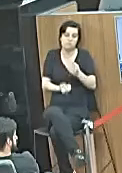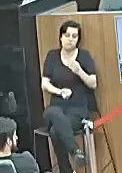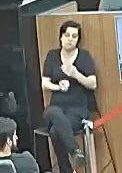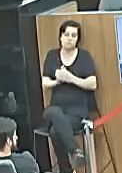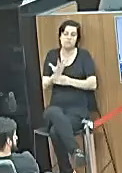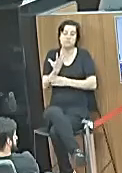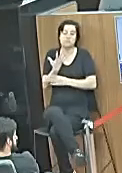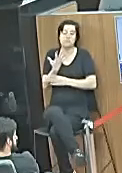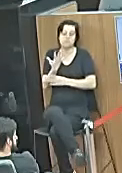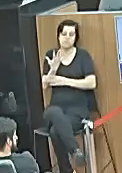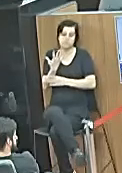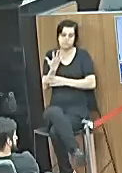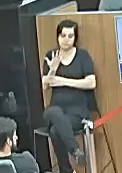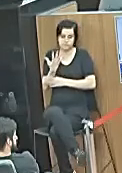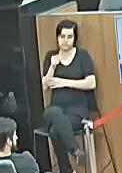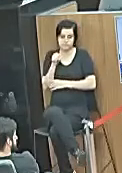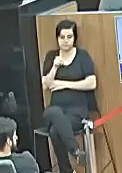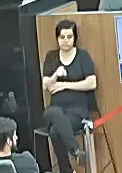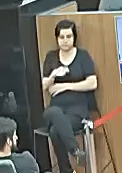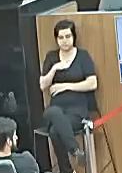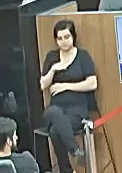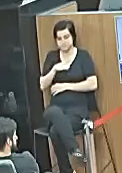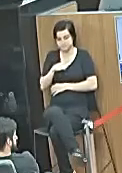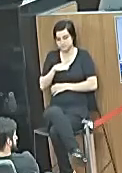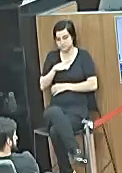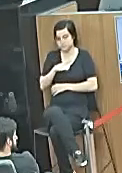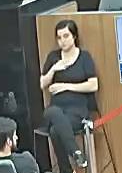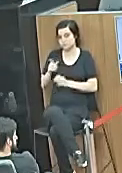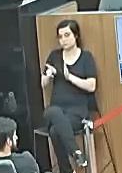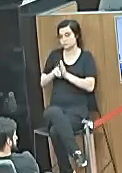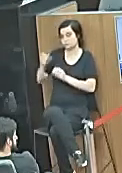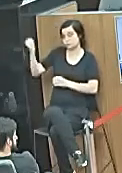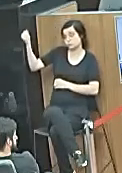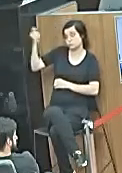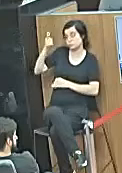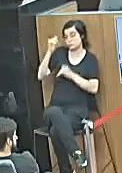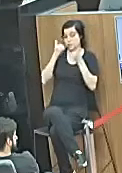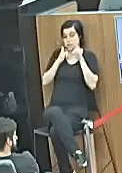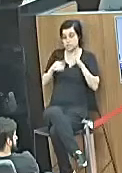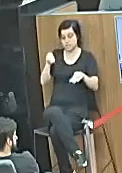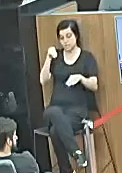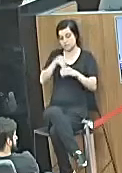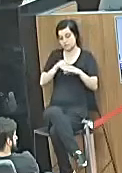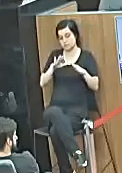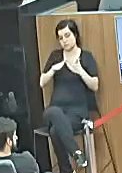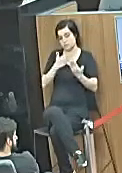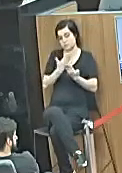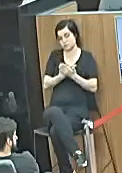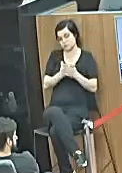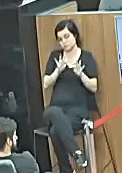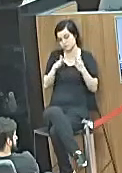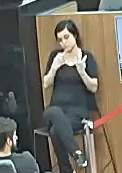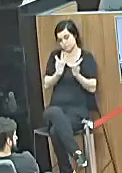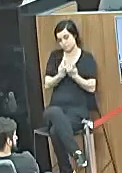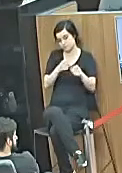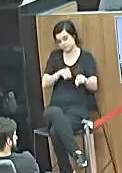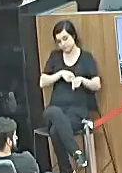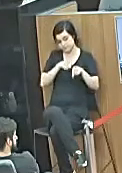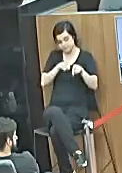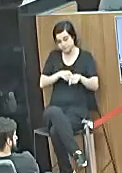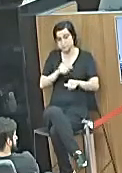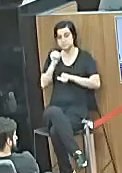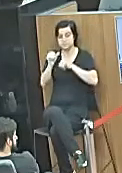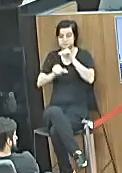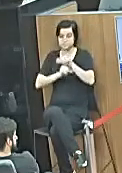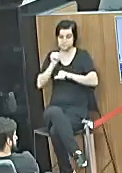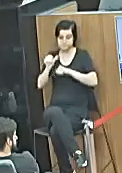distribuída por fontes solares fotovoltaicas nas escolas família agrícola restaurar